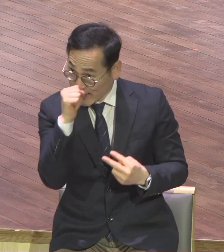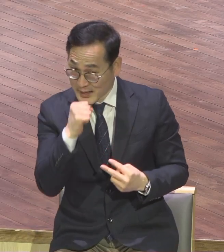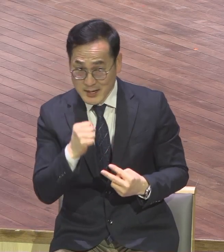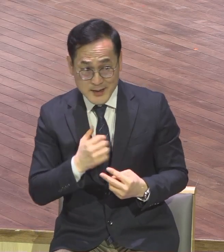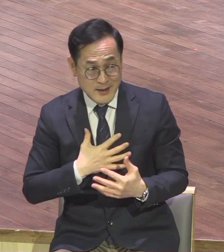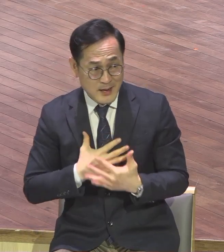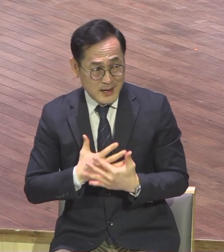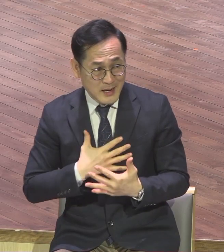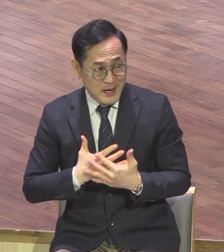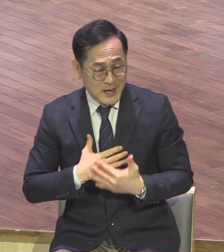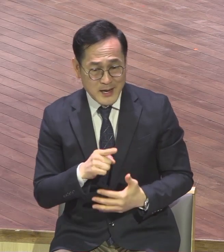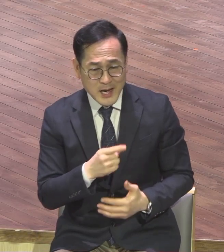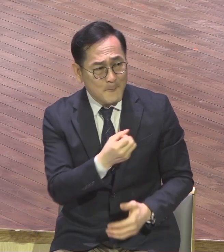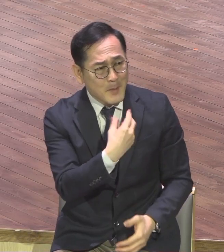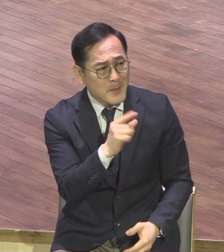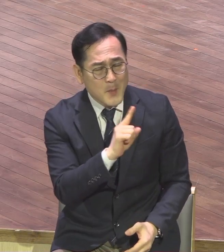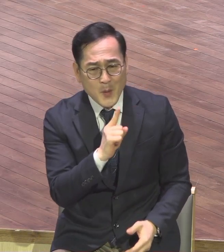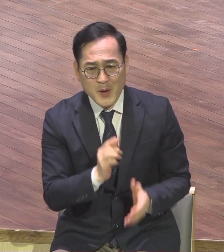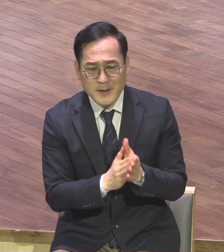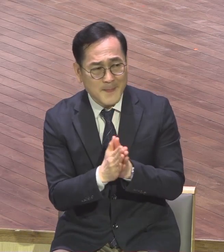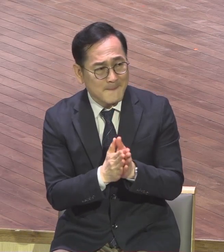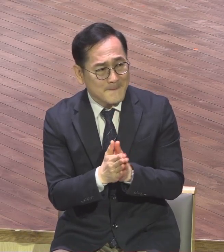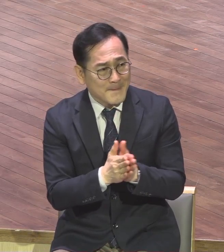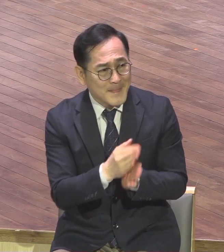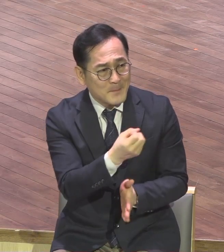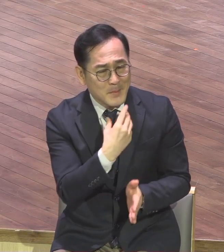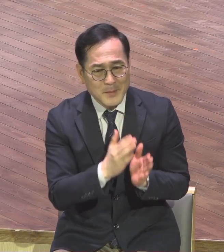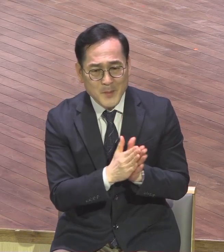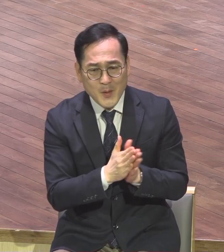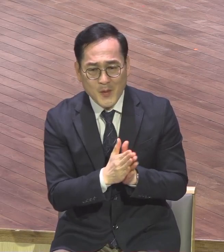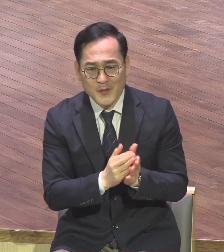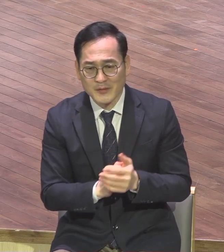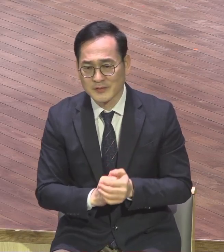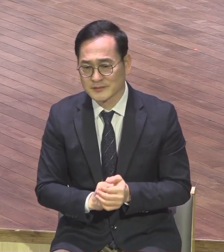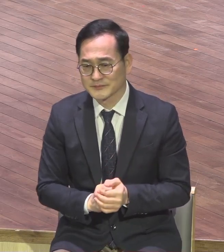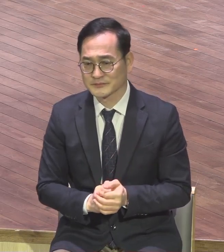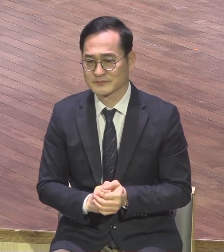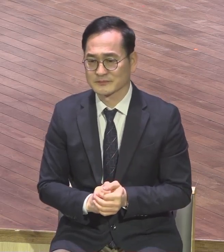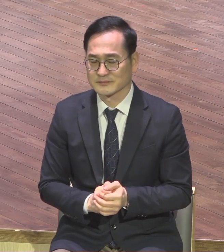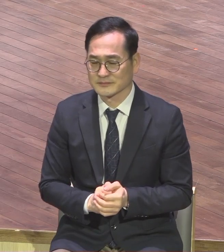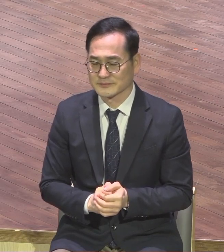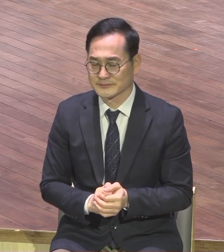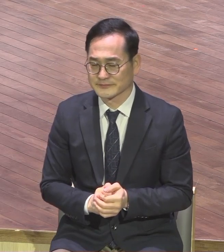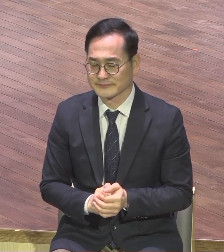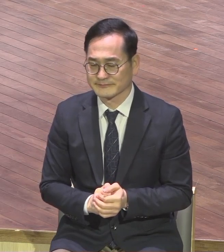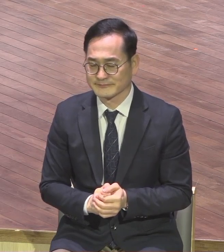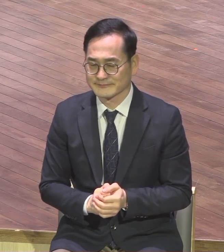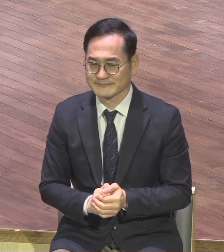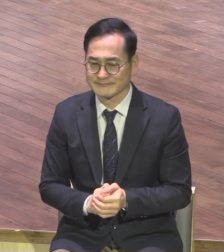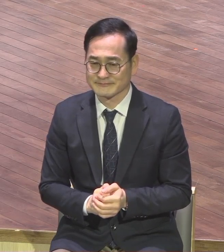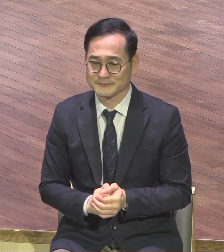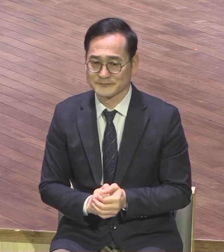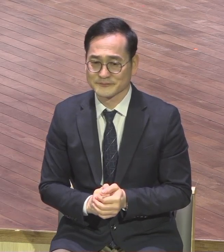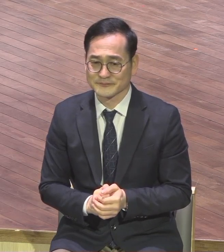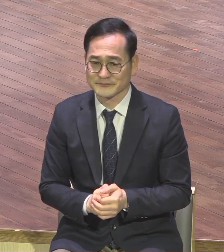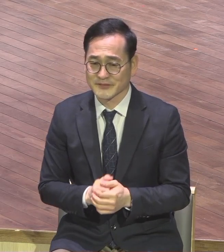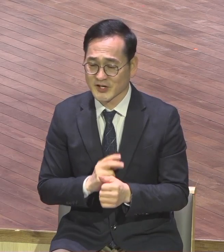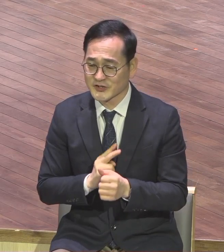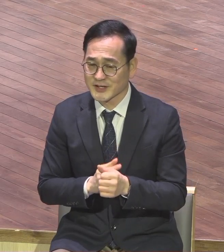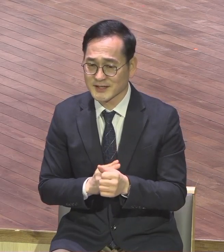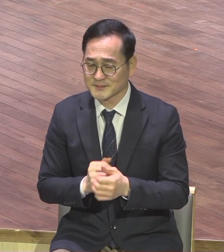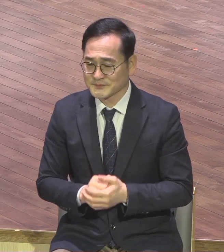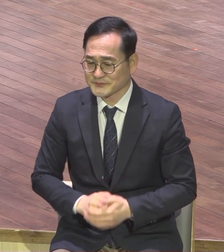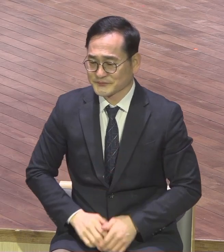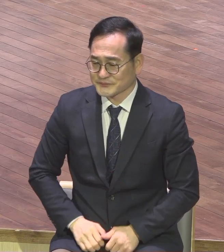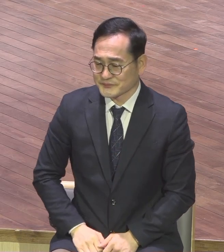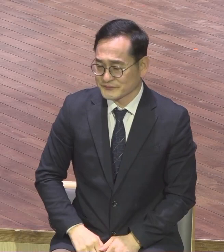두근두근하면서 선생님 무슨 말씀하실까 그렇게 기대를 했는데 이 선생님의 마지막